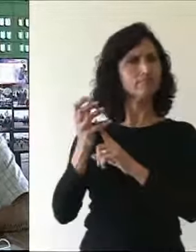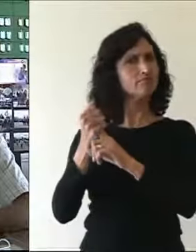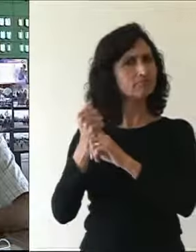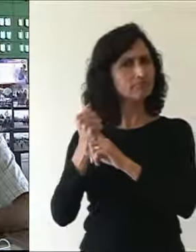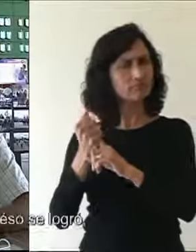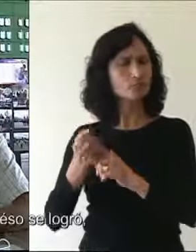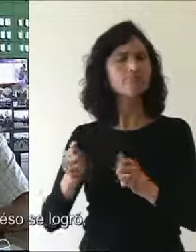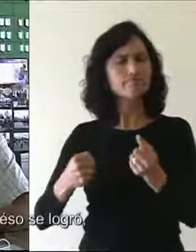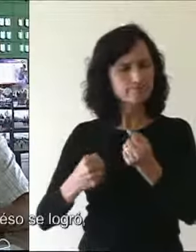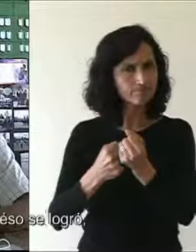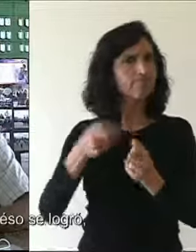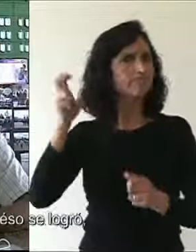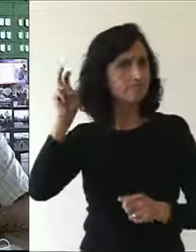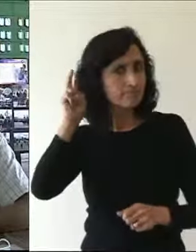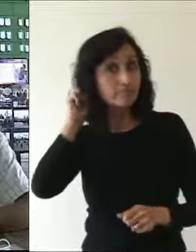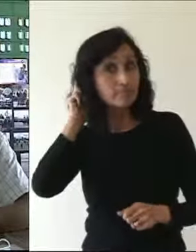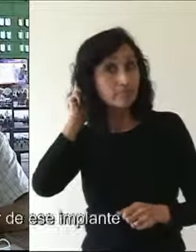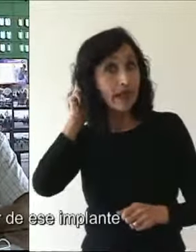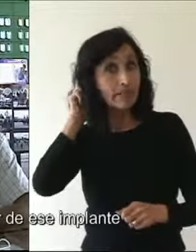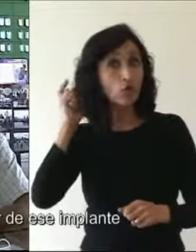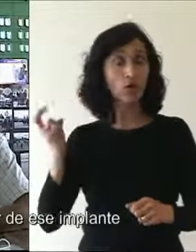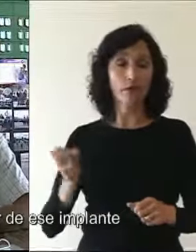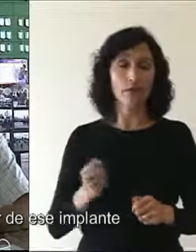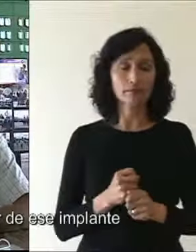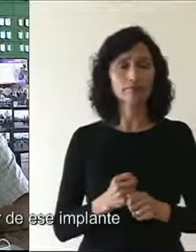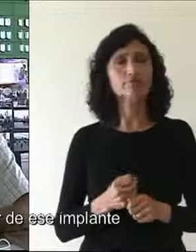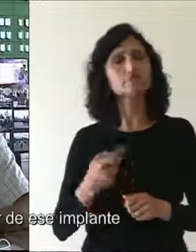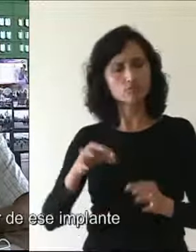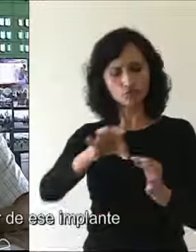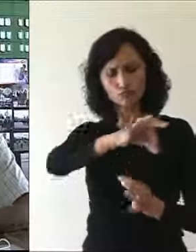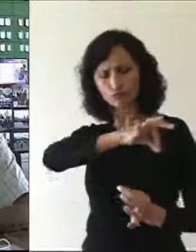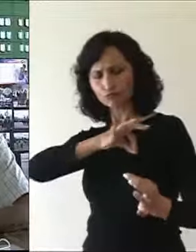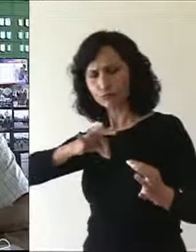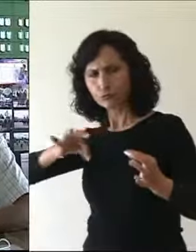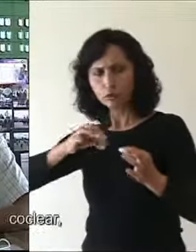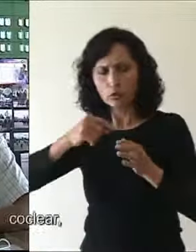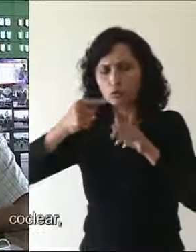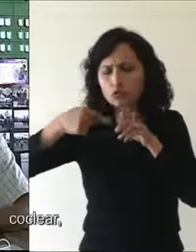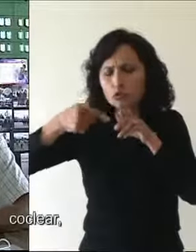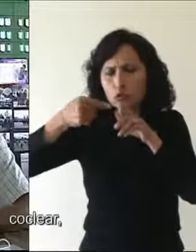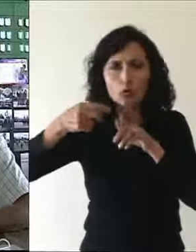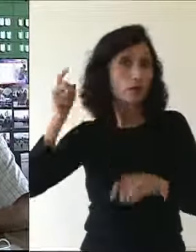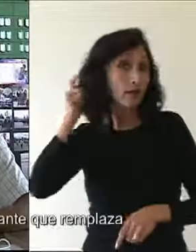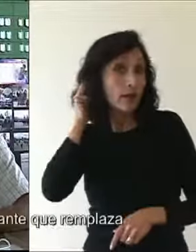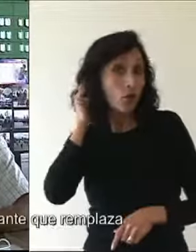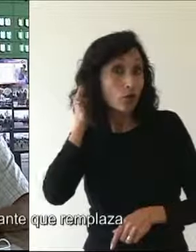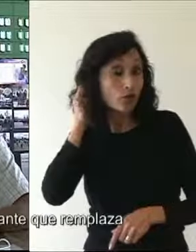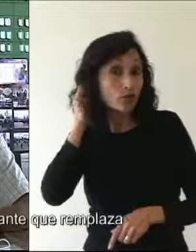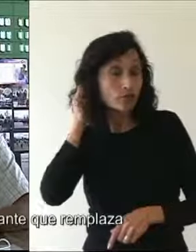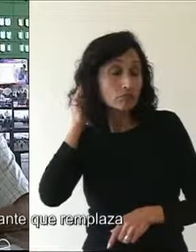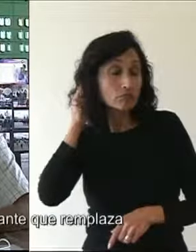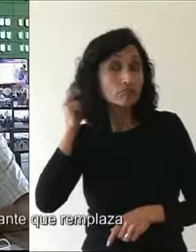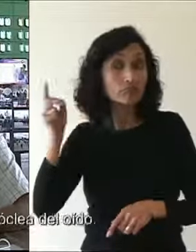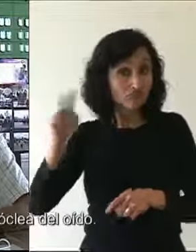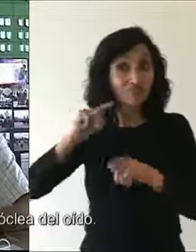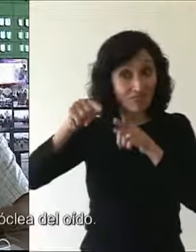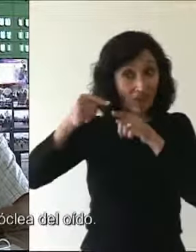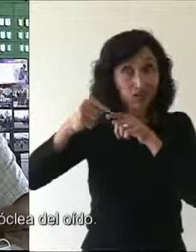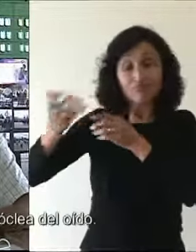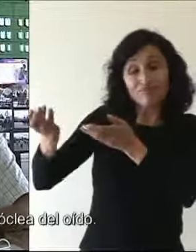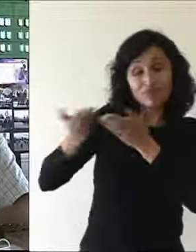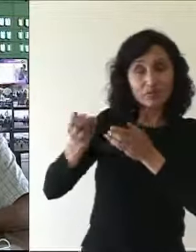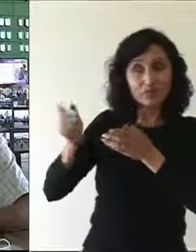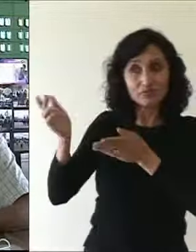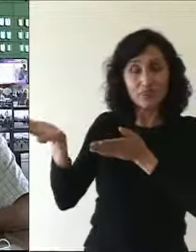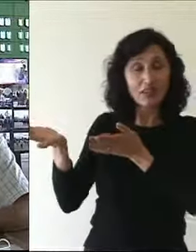cerebro. Y eso se logró a partir de ese implante coclear, un implante que reemplaza la cóclea